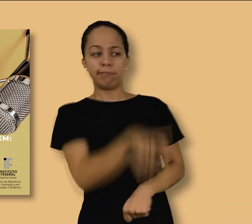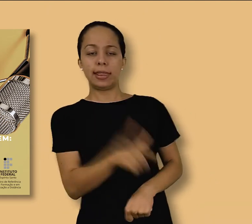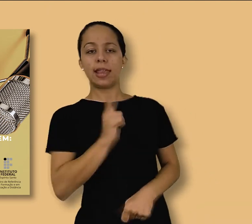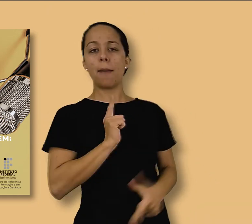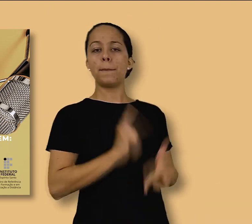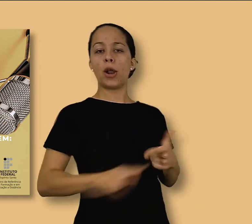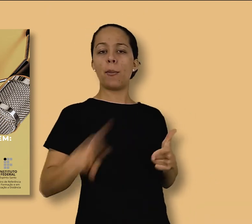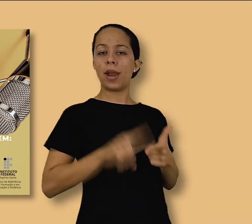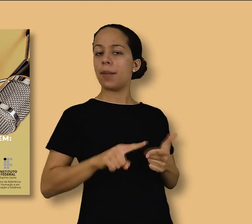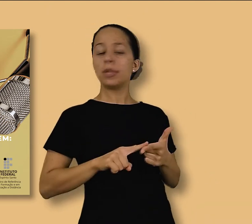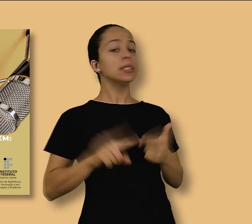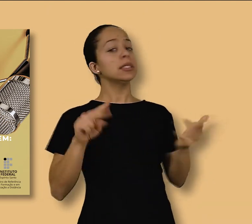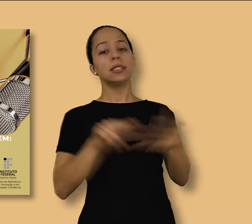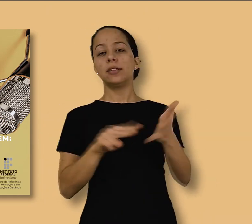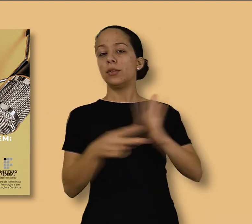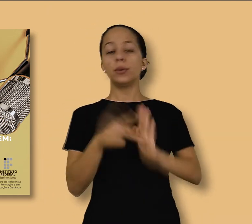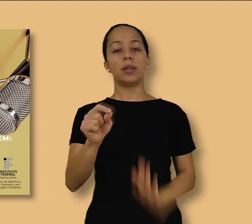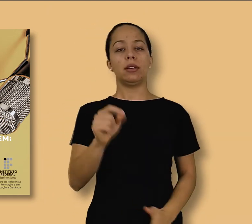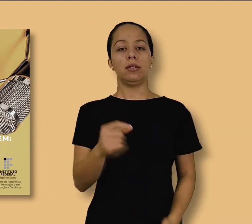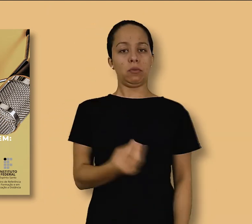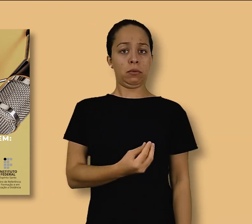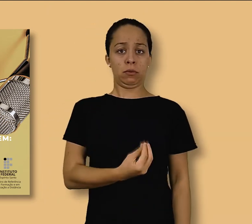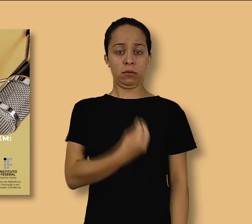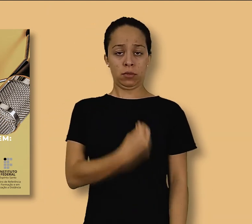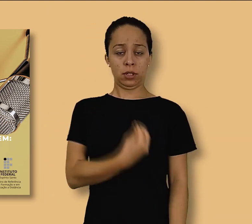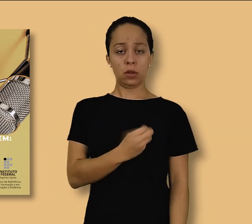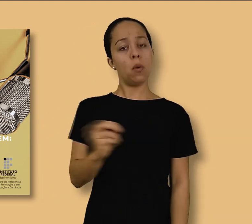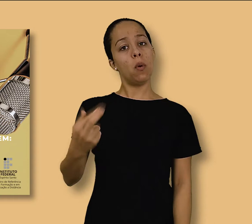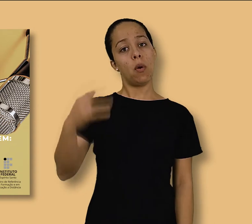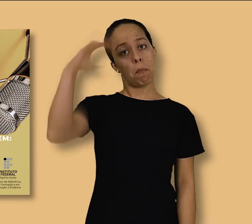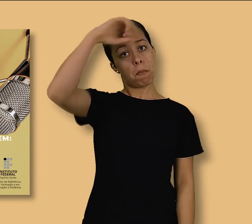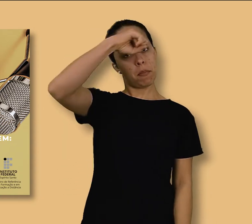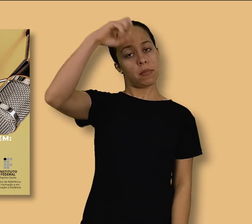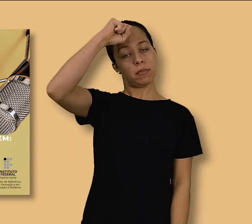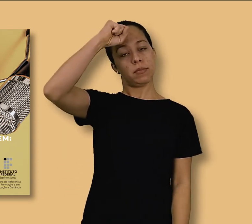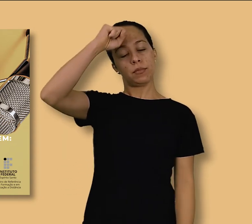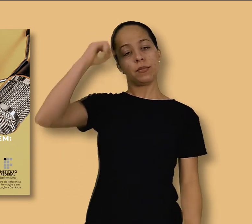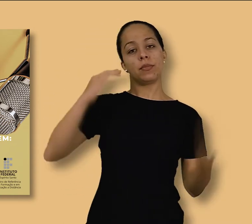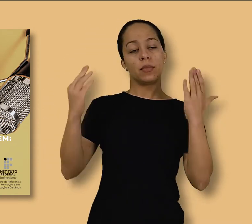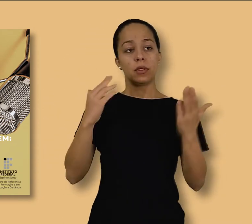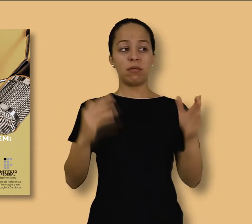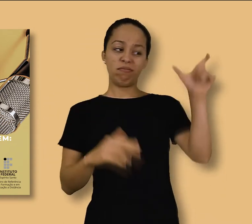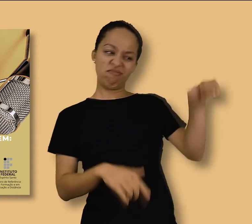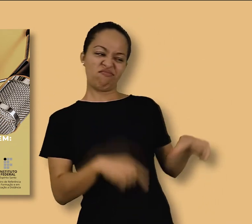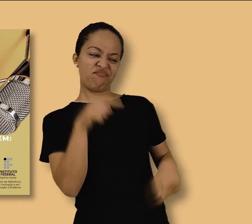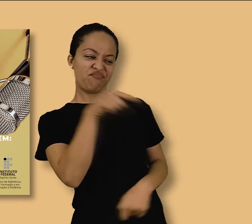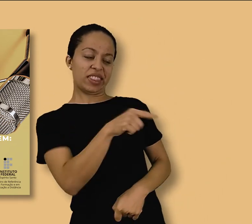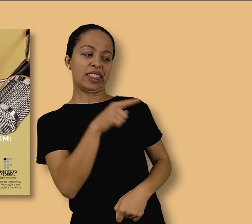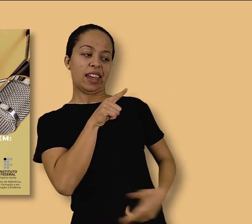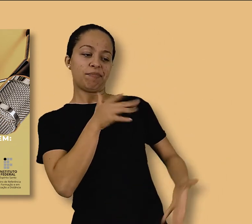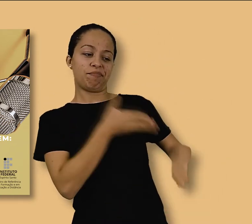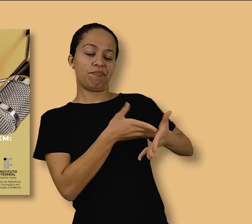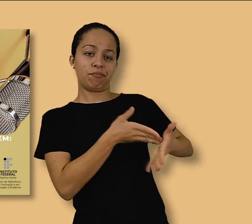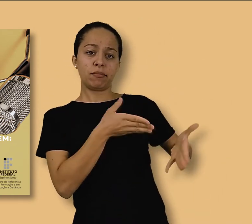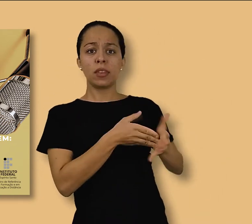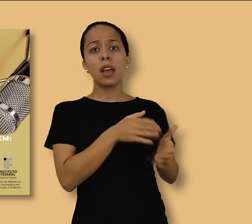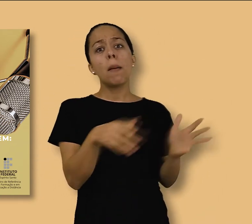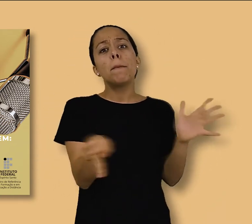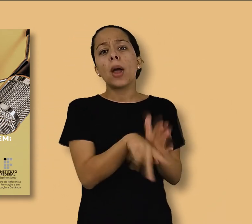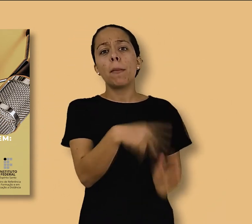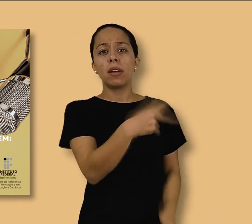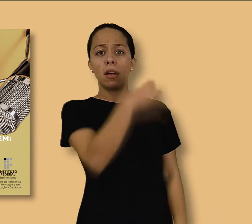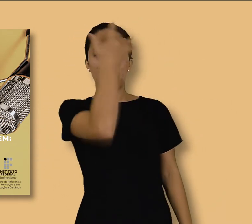complexas da vida né Por exemplo a questão da aprendizagem em questões individuais inerentes